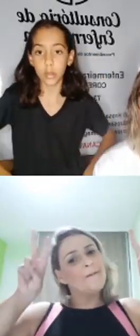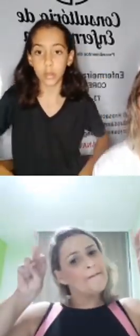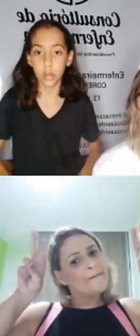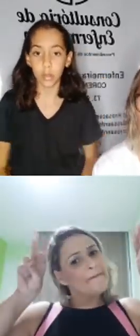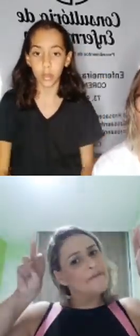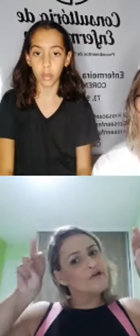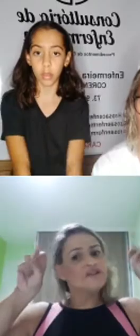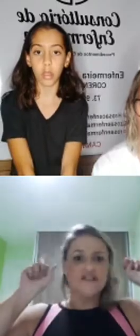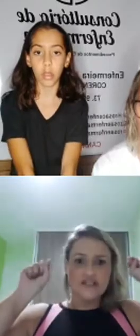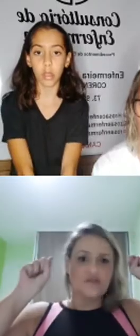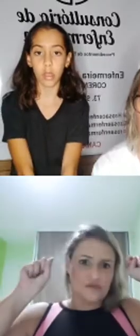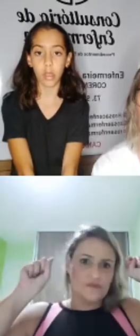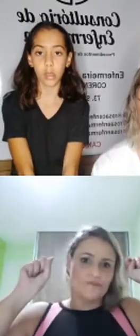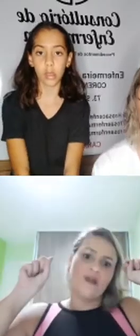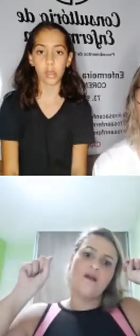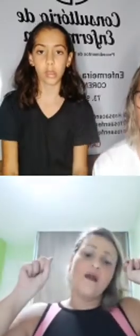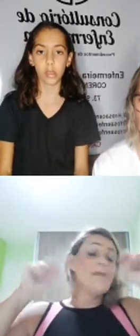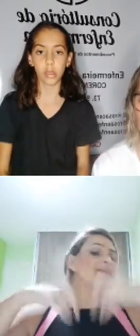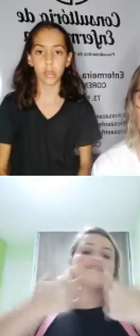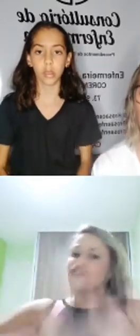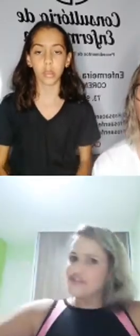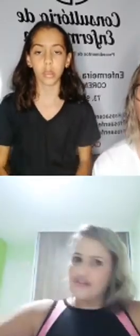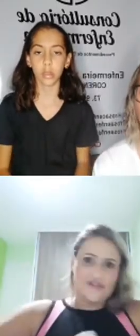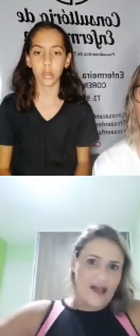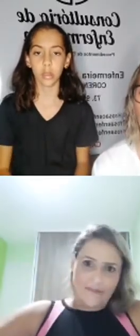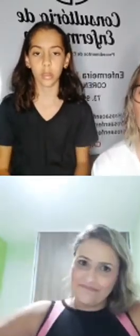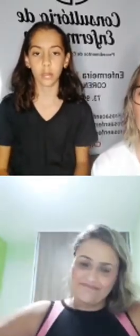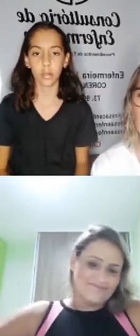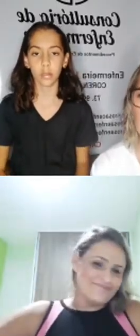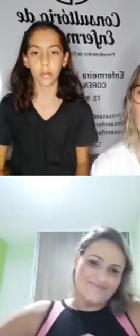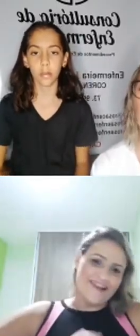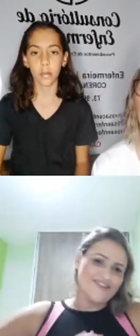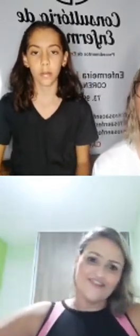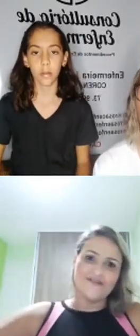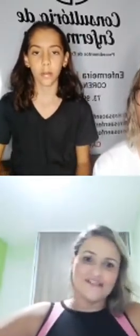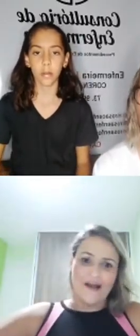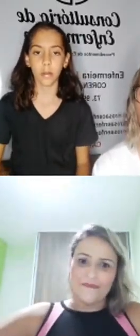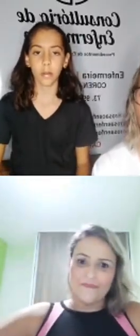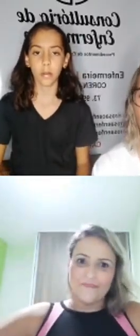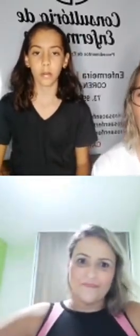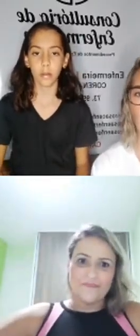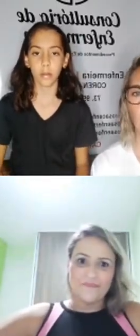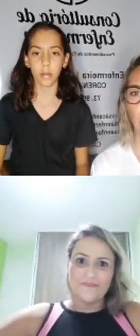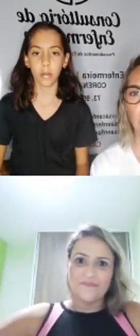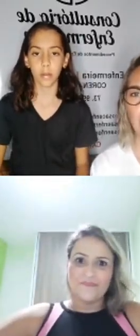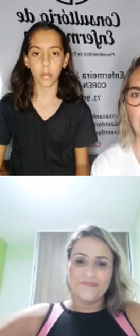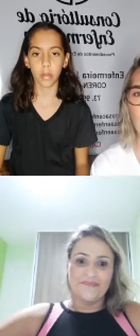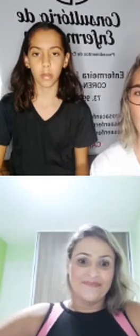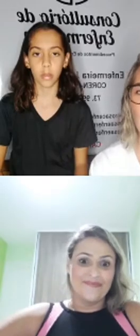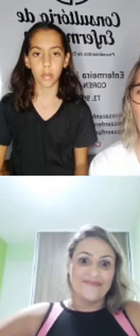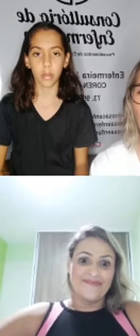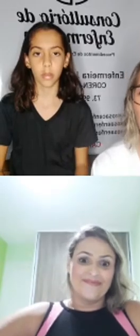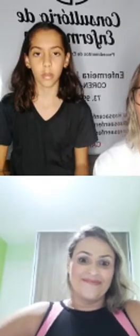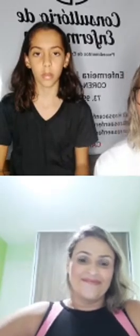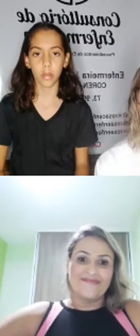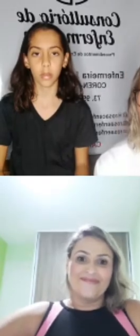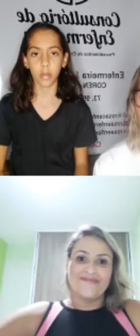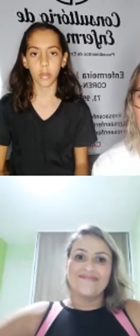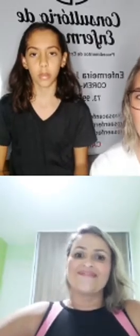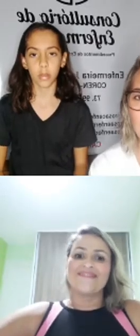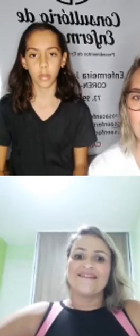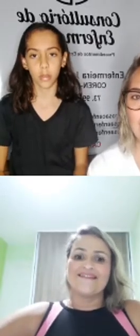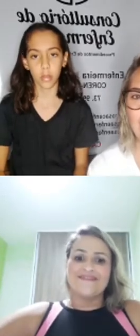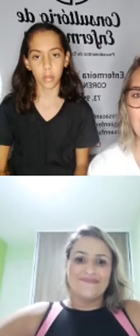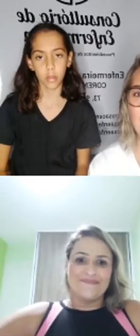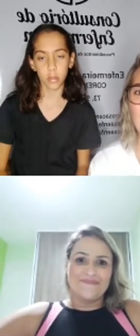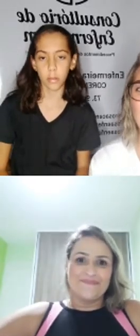estejam protegidos, né? Mas a gente não sabe. A gente não sabe. Tudo uma caixinha de surpresa ainda,